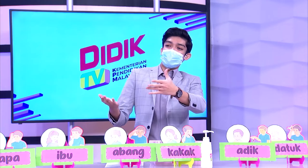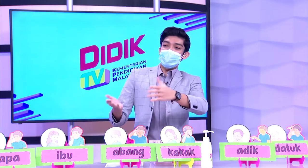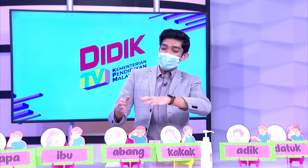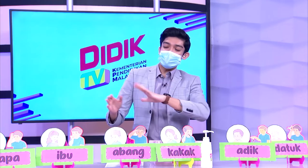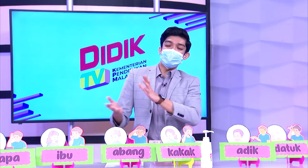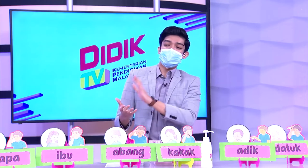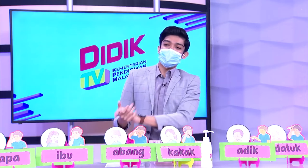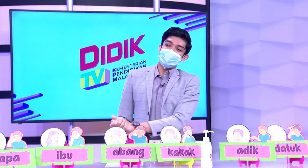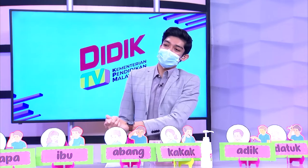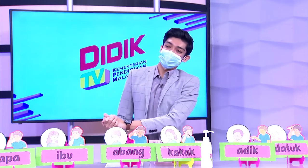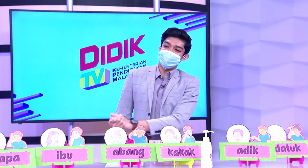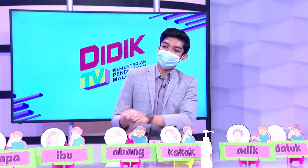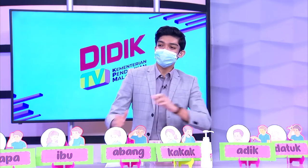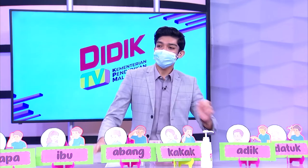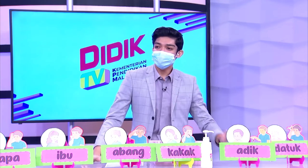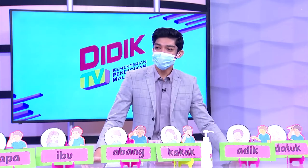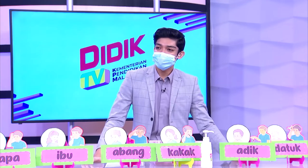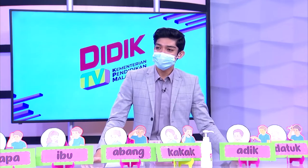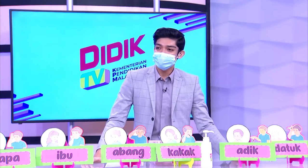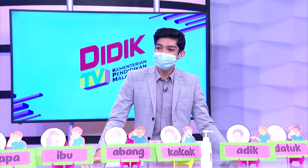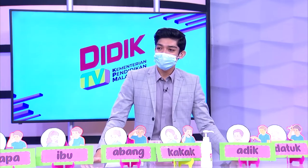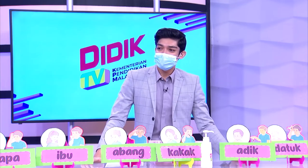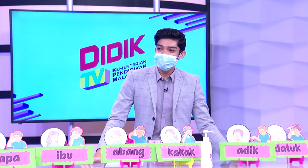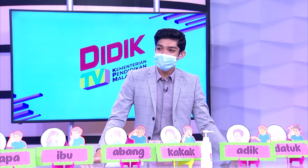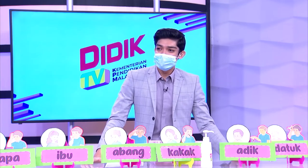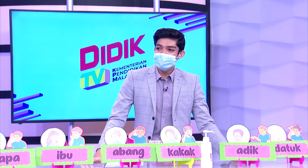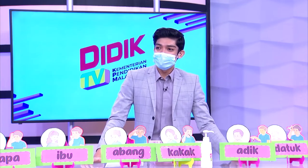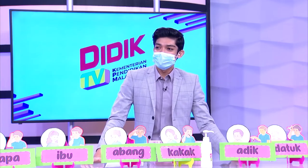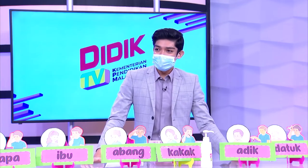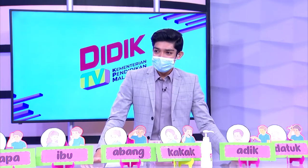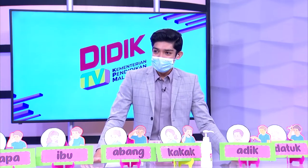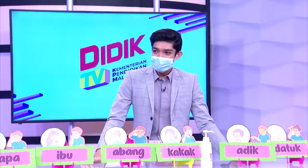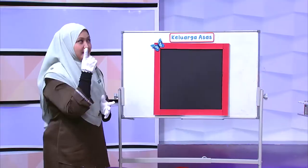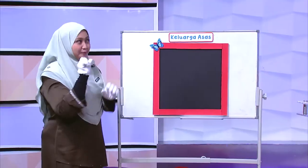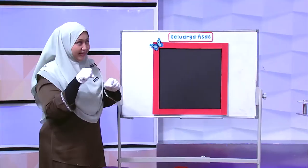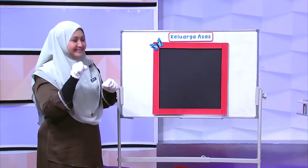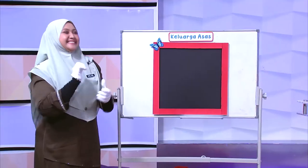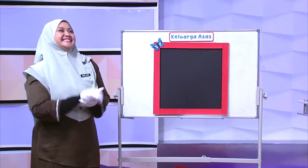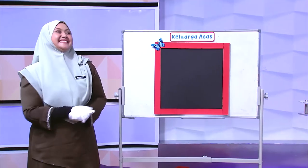aku yang ketik aja hari ini Oke saya rasa yang perkenalkan saya begitu bisa damai